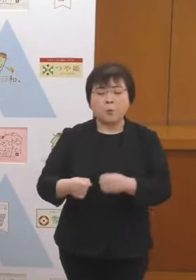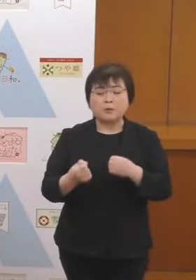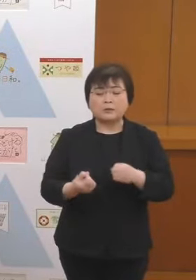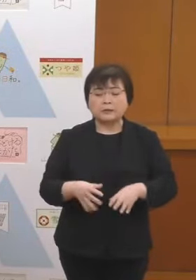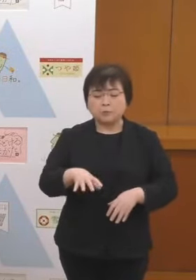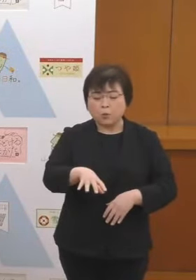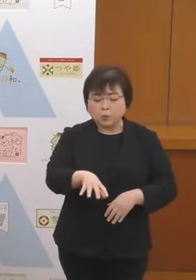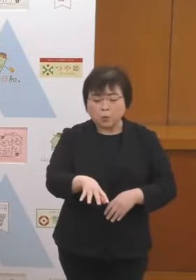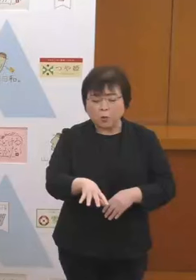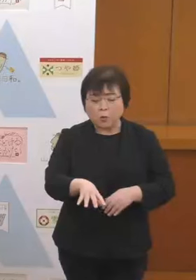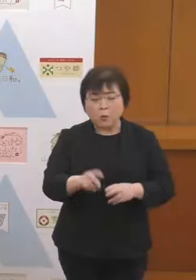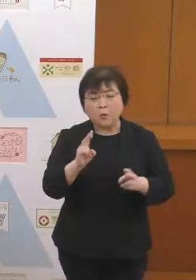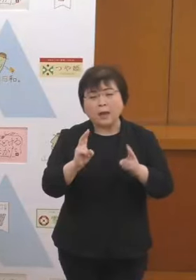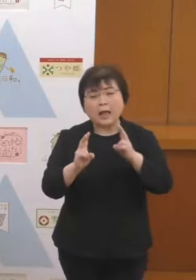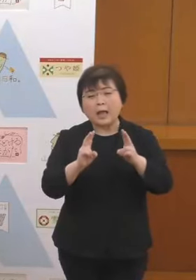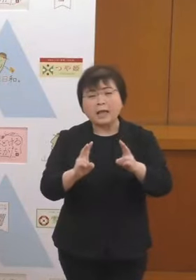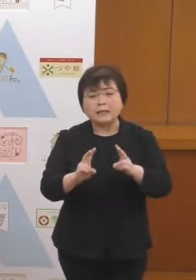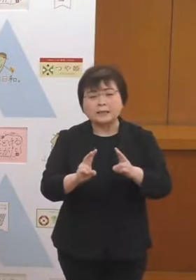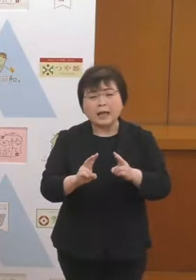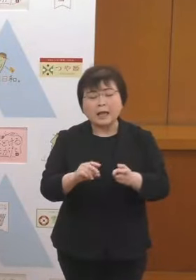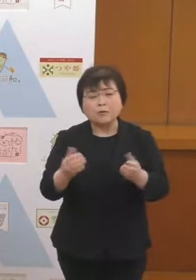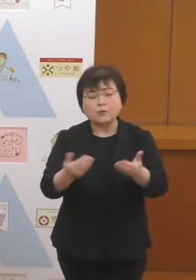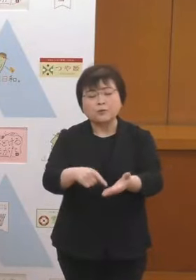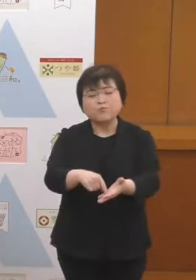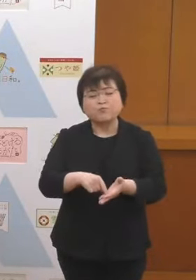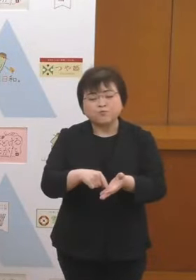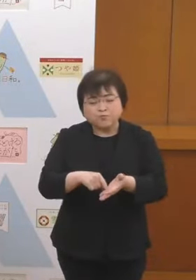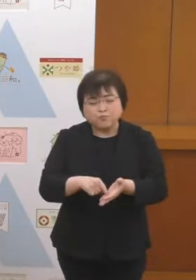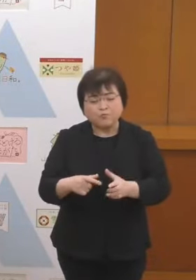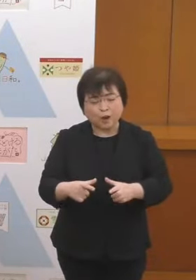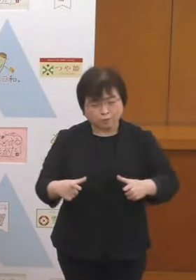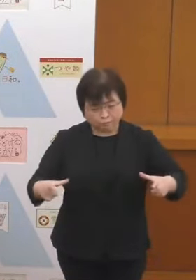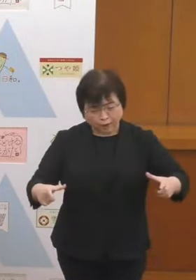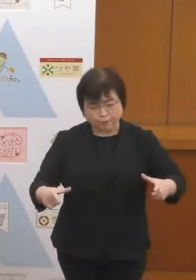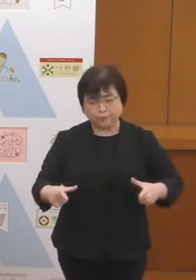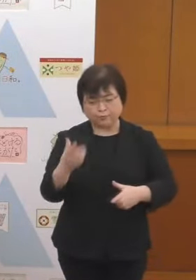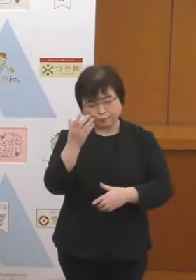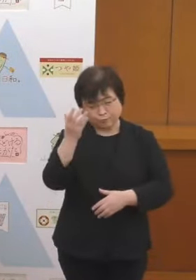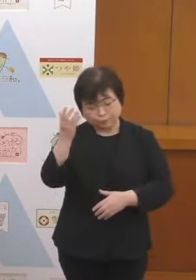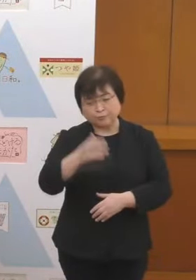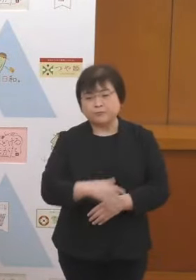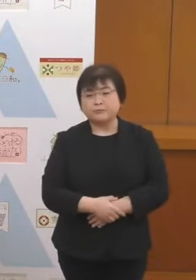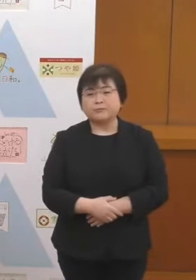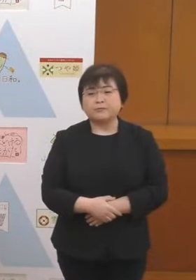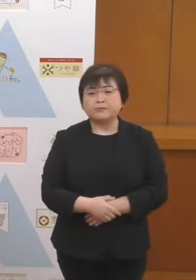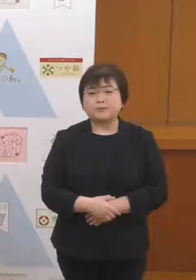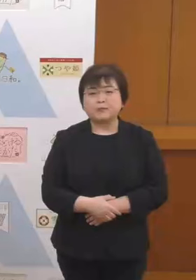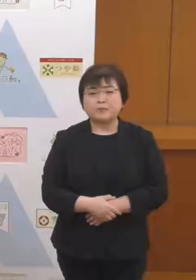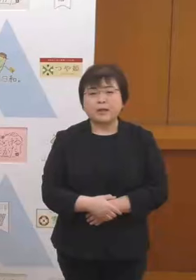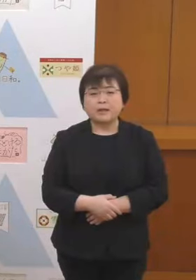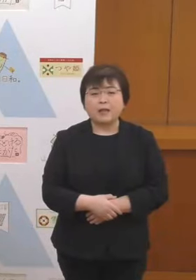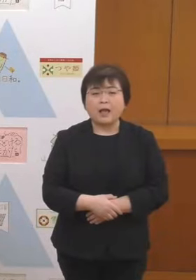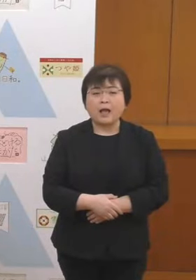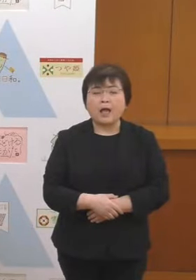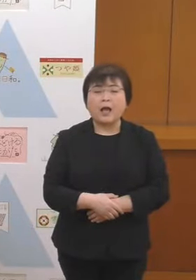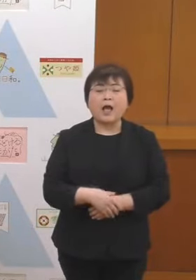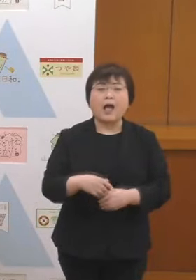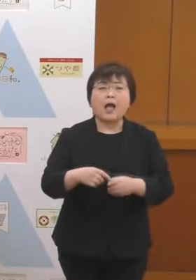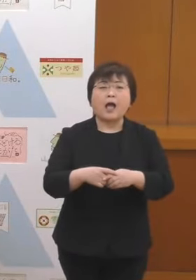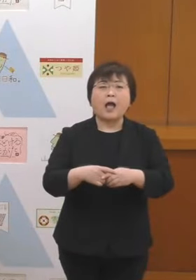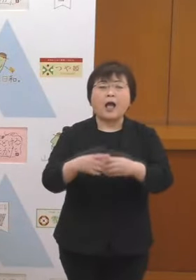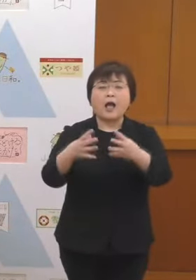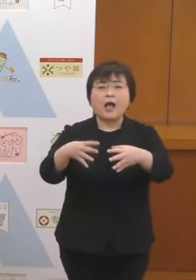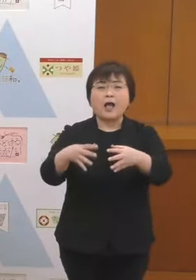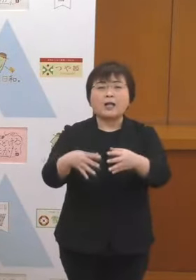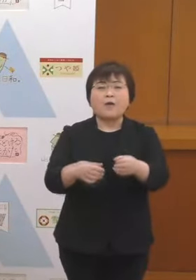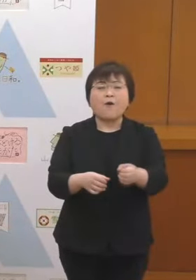企業の受注機会の拡大えそういったこともありますまた風車の維持管理等の新たな産業